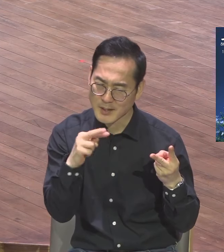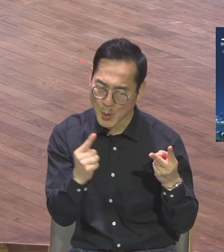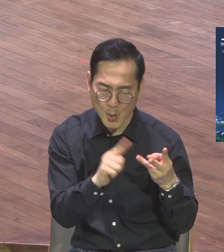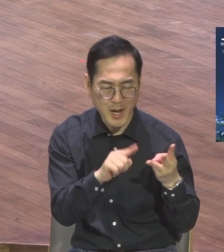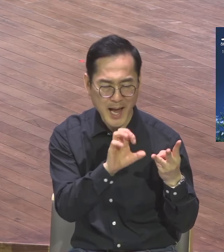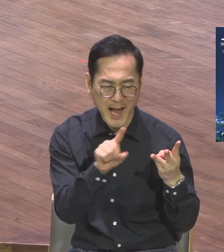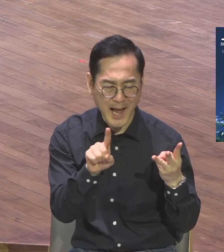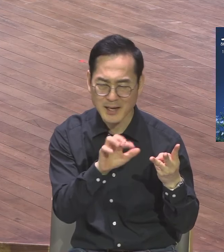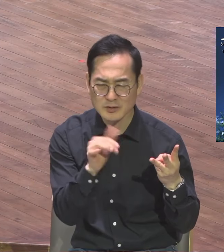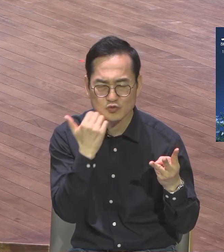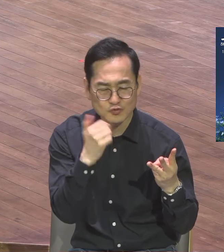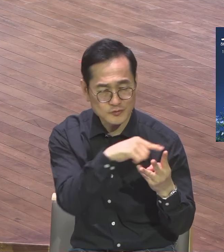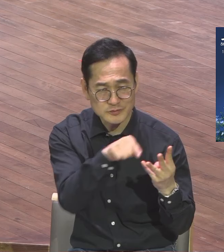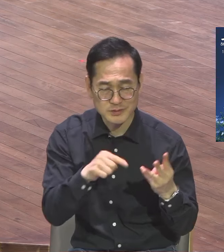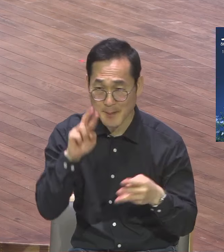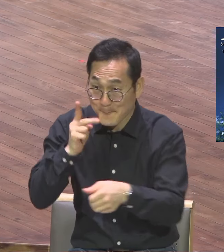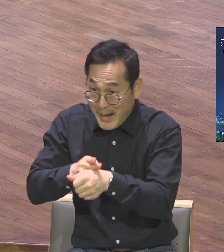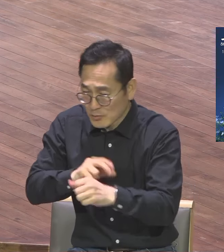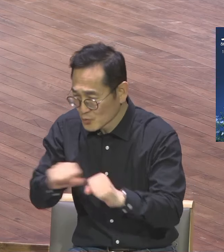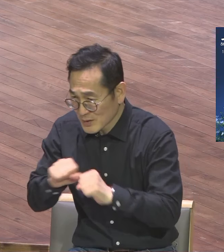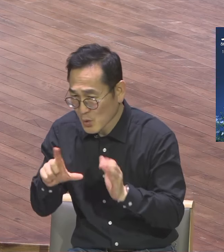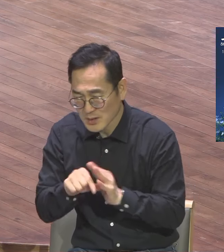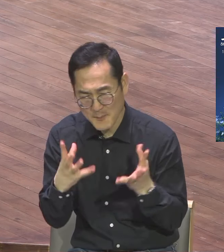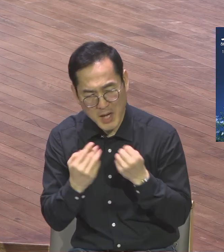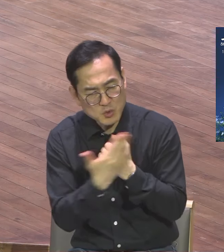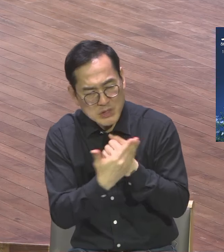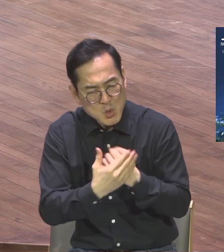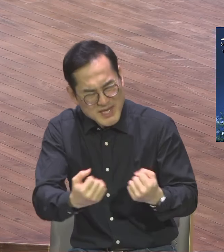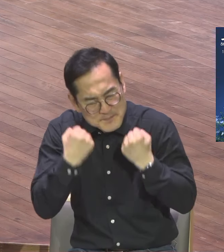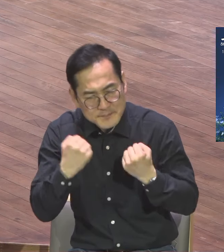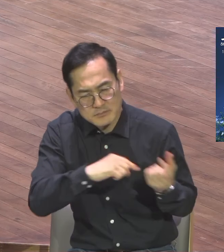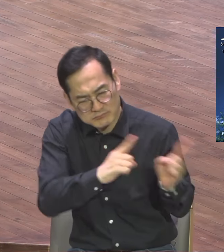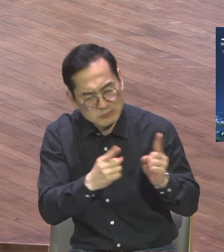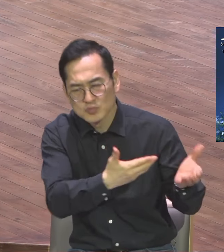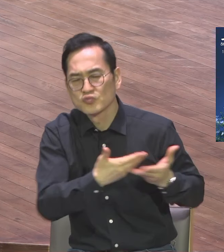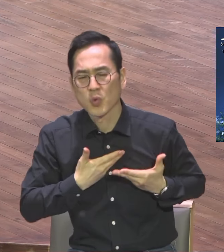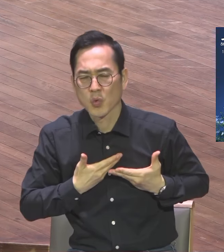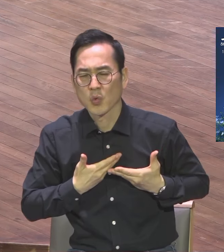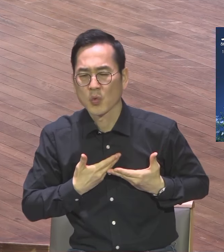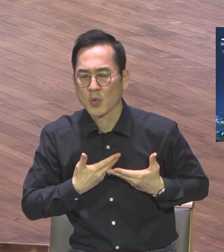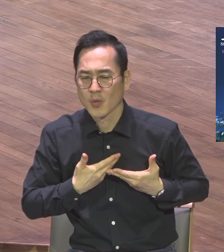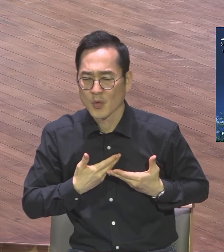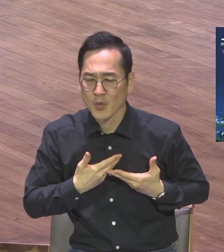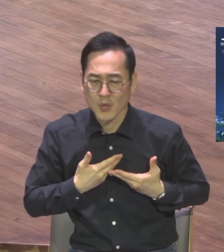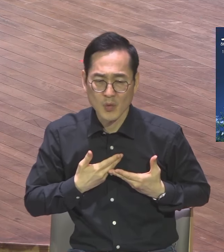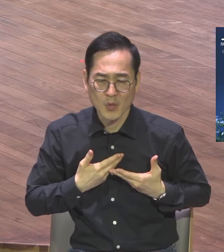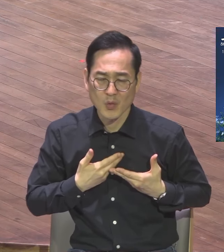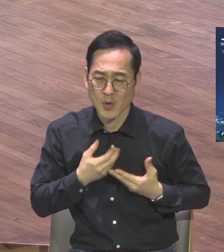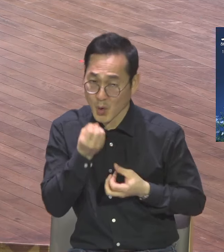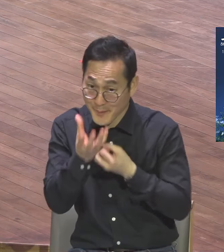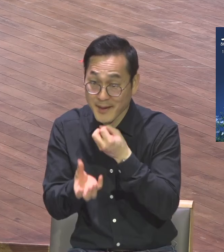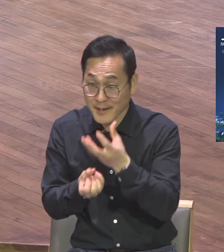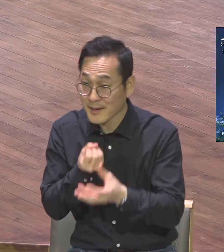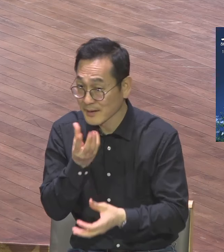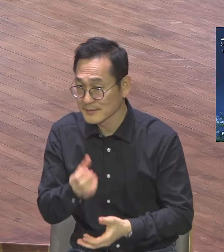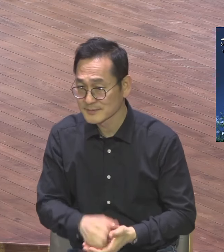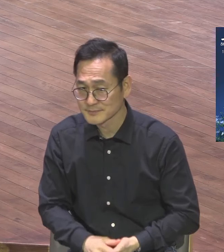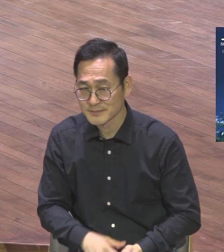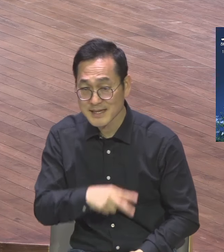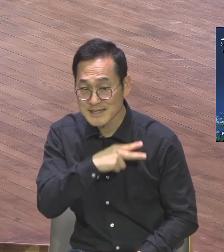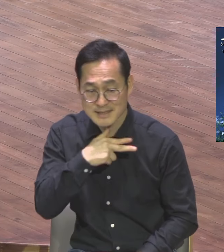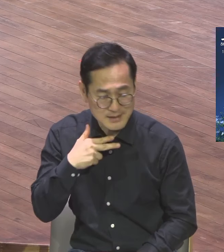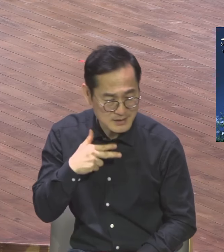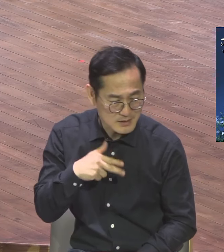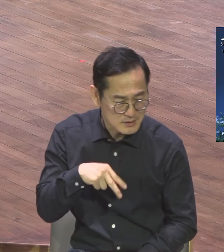바울 사역에 큰 위로와 새 힘을 주었다. 특별히 스데바나와